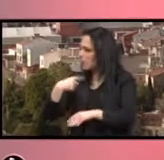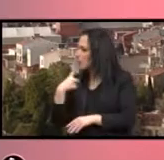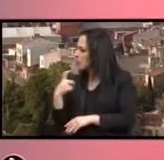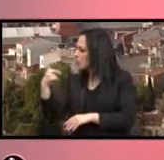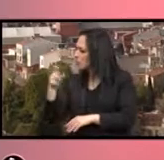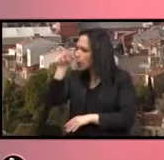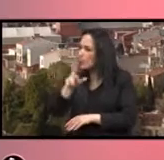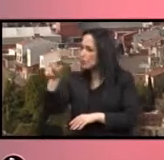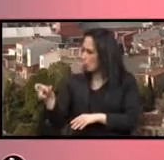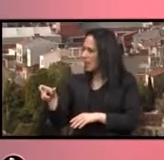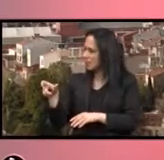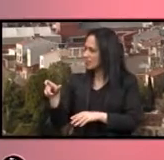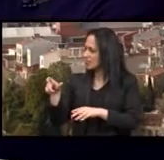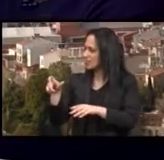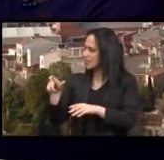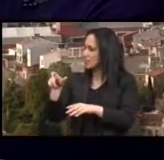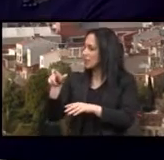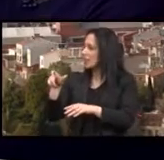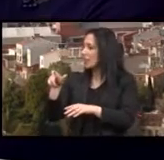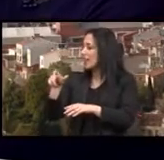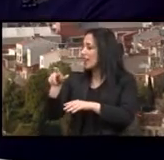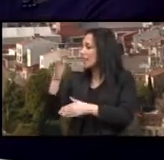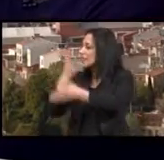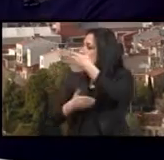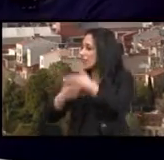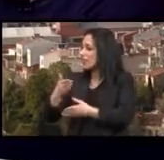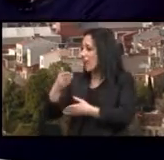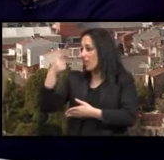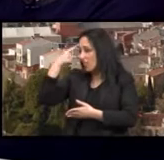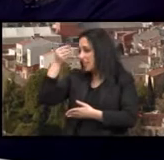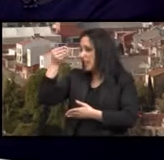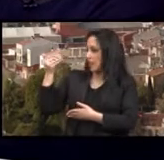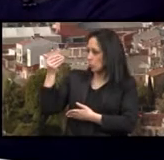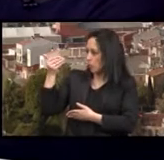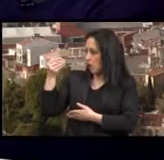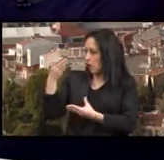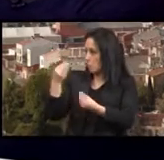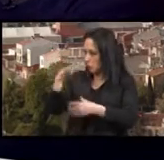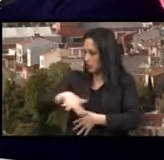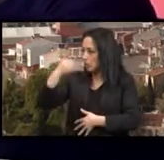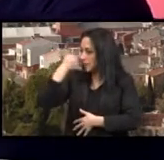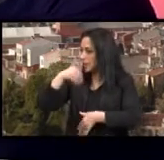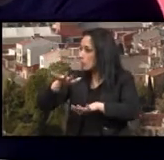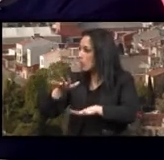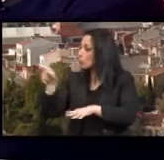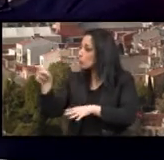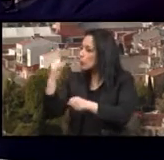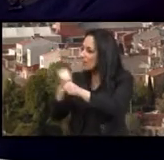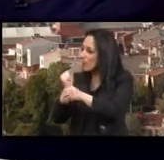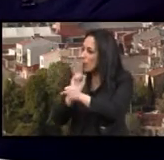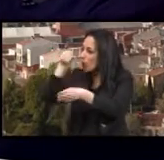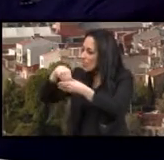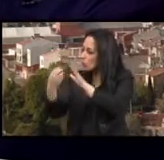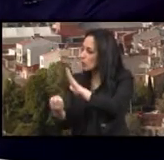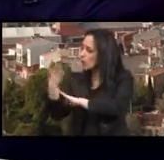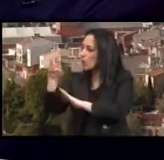intel·lectual que tenim a Terrassa, són vàries. Però primer de tot, quina és la teva feina? Quina és la teva feina que passa a Prodis? La meva feina bàsicament és portar